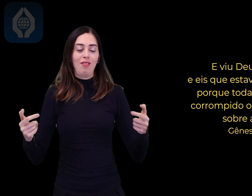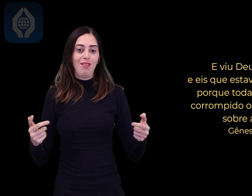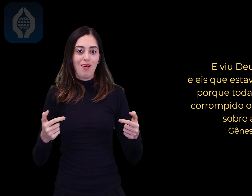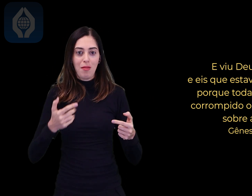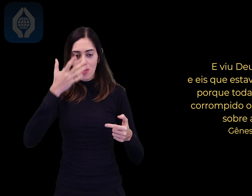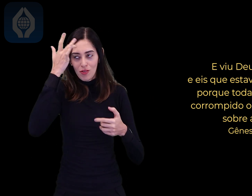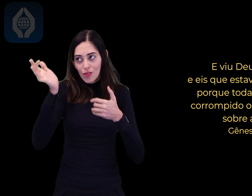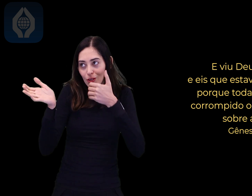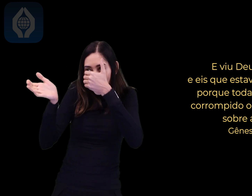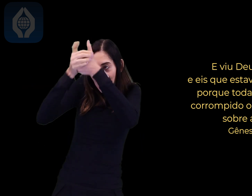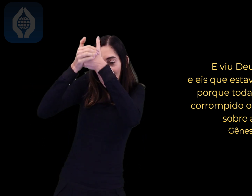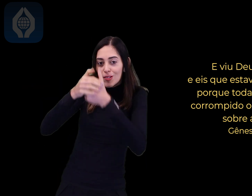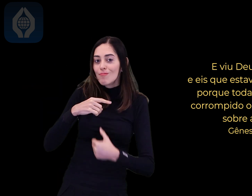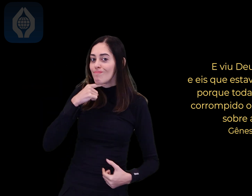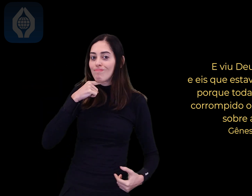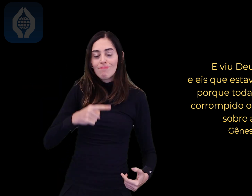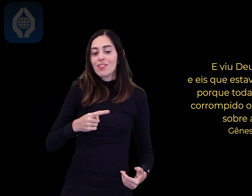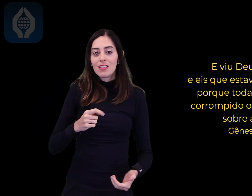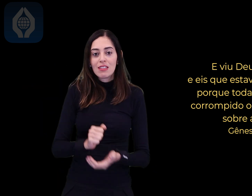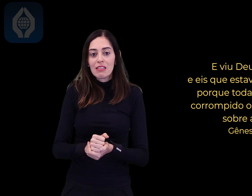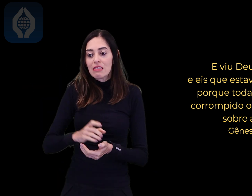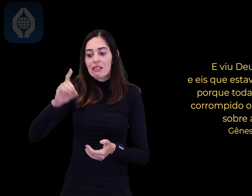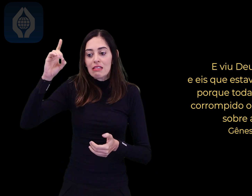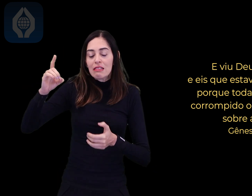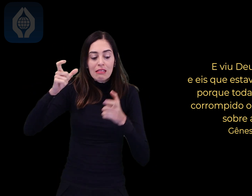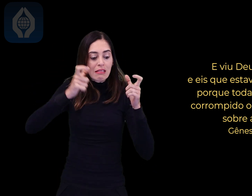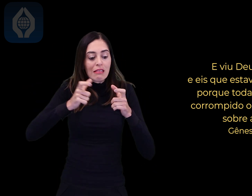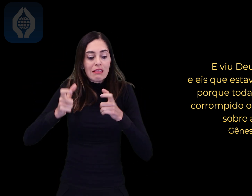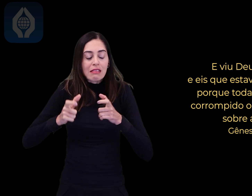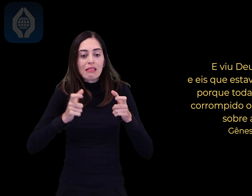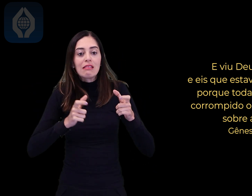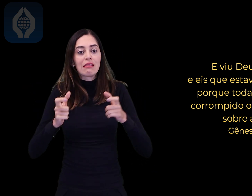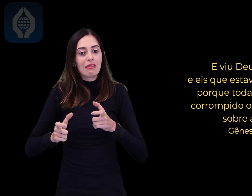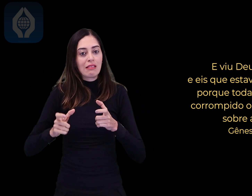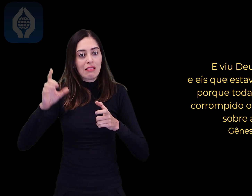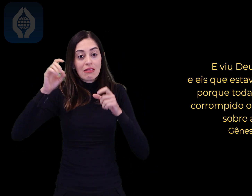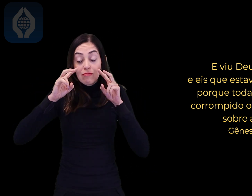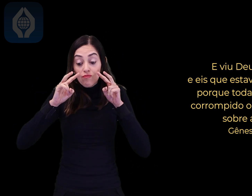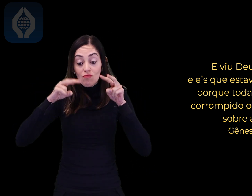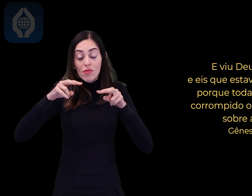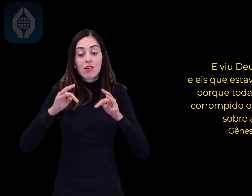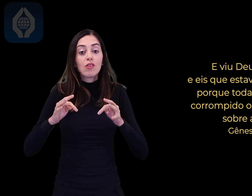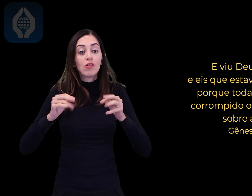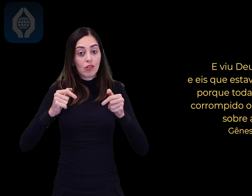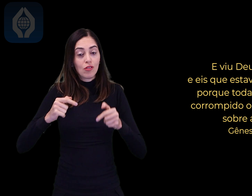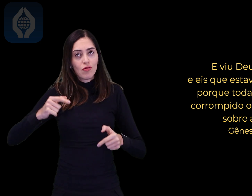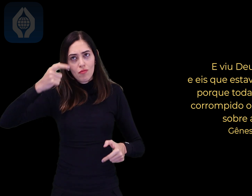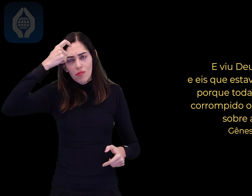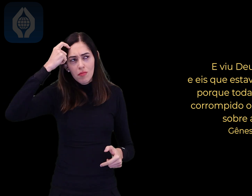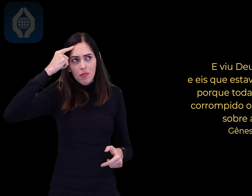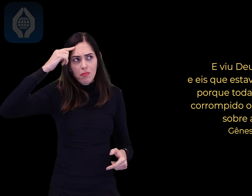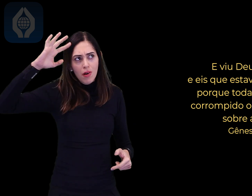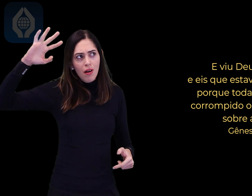Deus está em todo lugar e vê todas as coisas o tempo todo. Ele conhece nossos pensamentos e vê tudo que é feito em